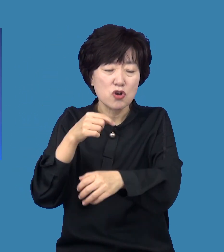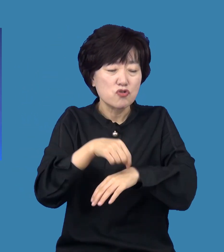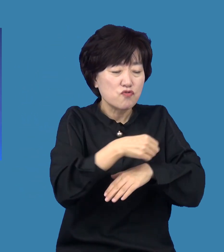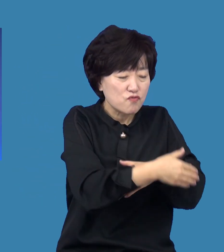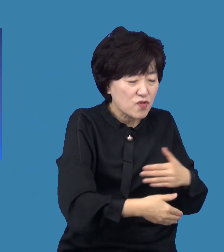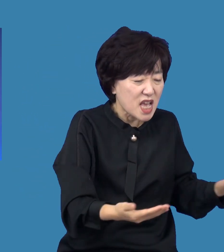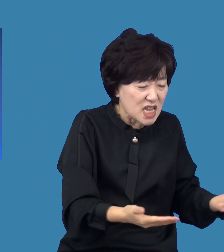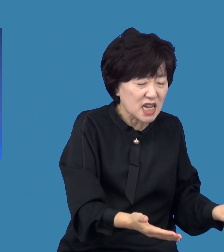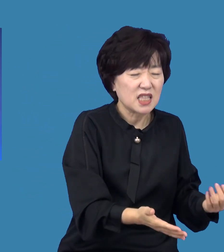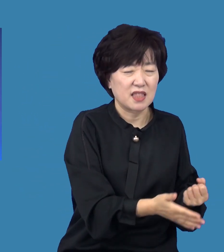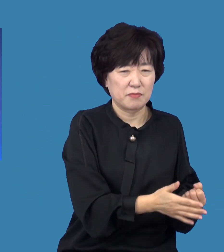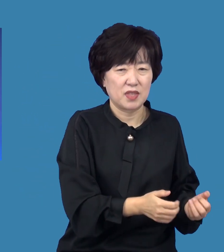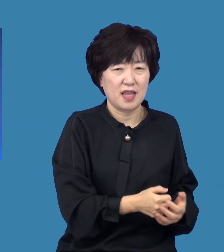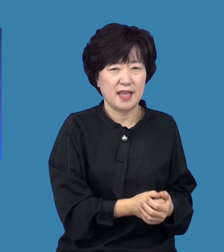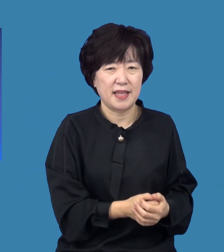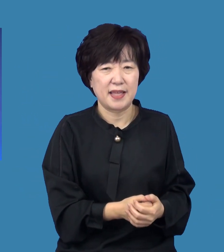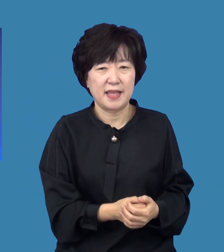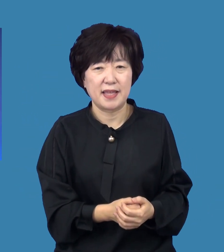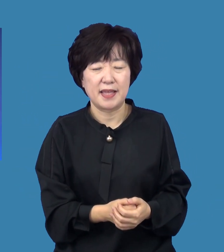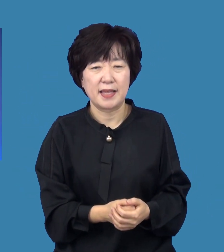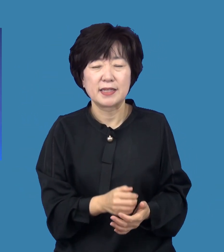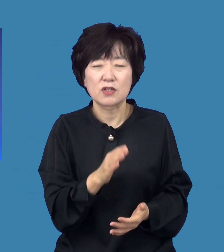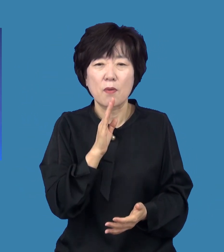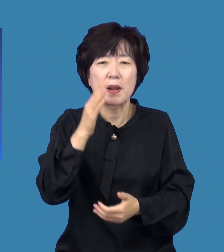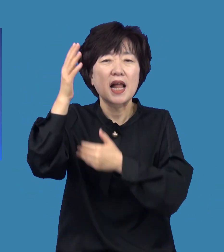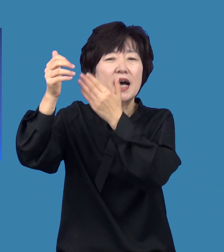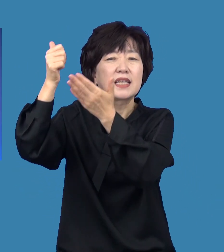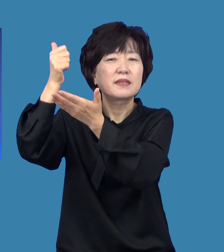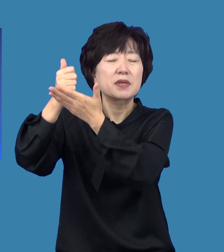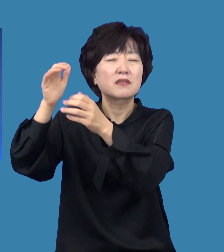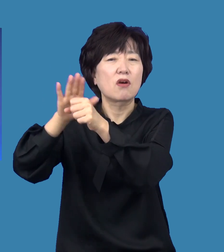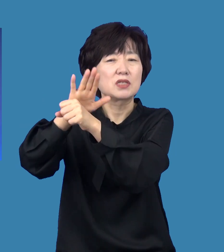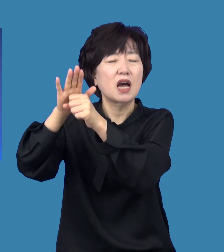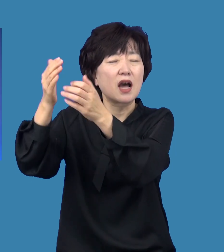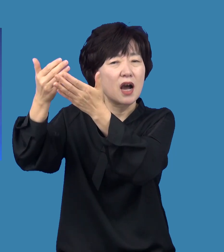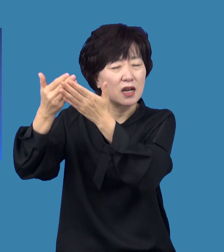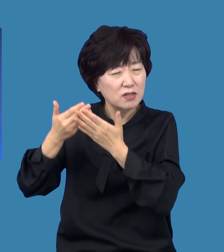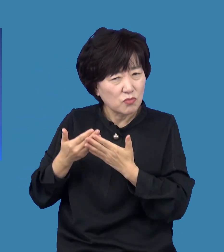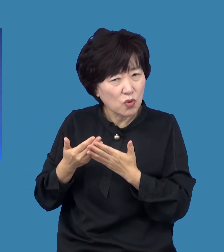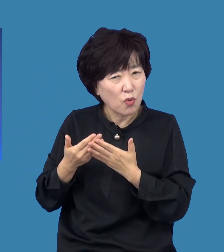그래요. 정말 하나님께서 우리를 사랑하심으로